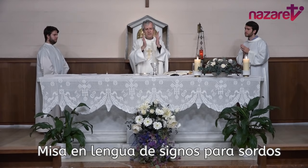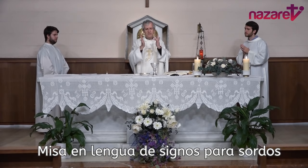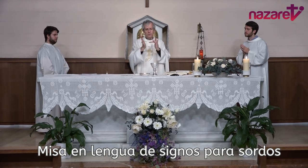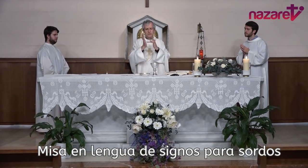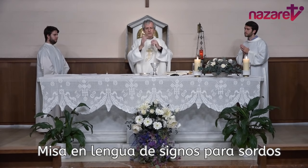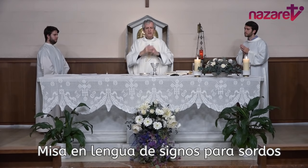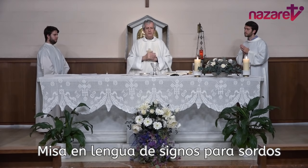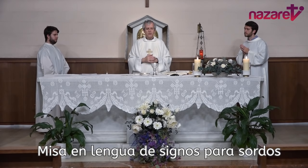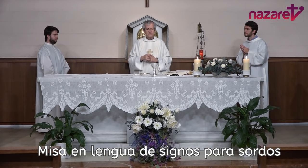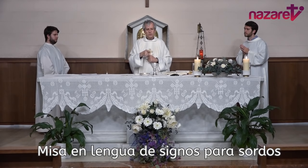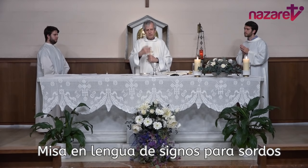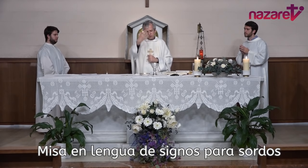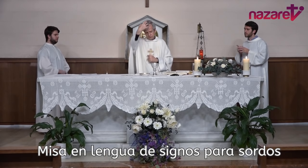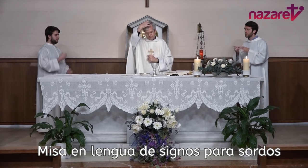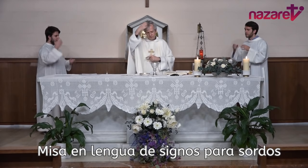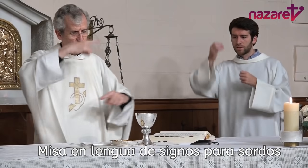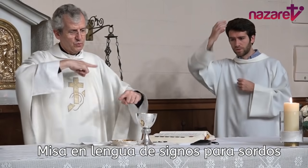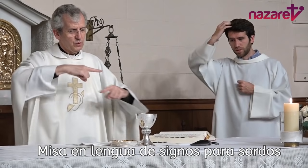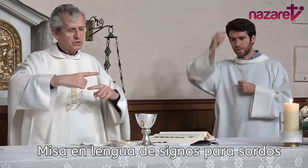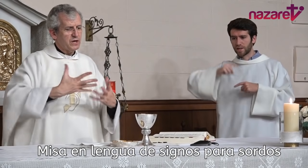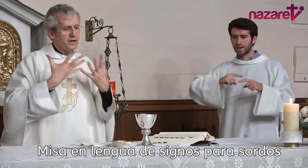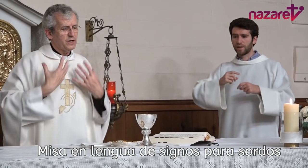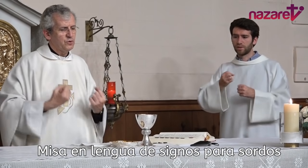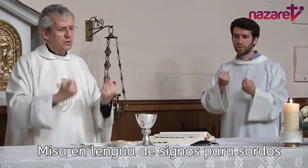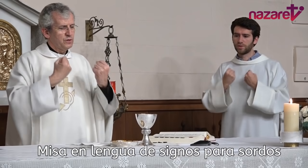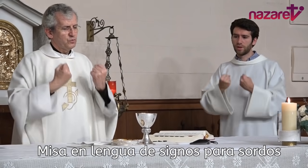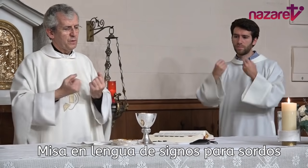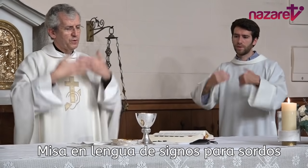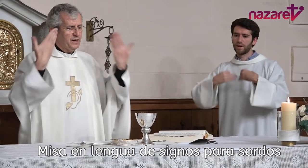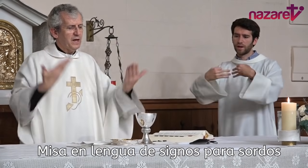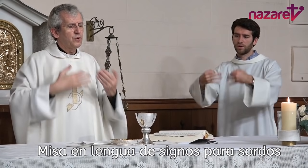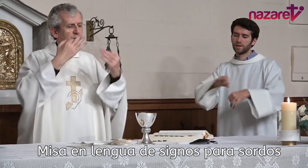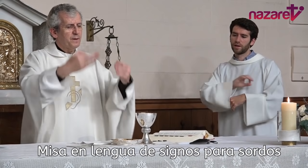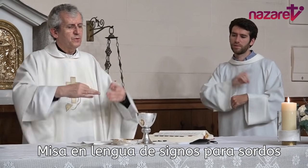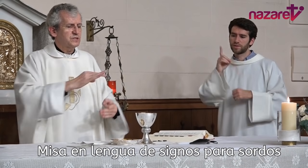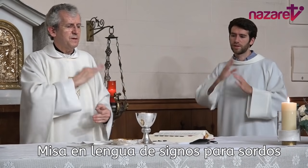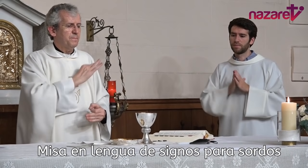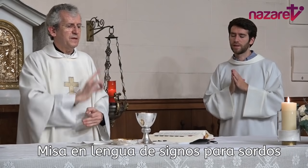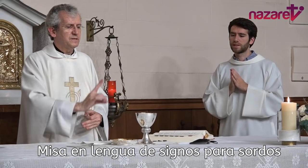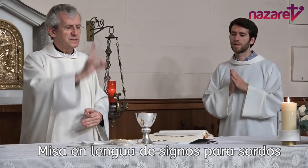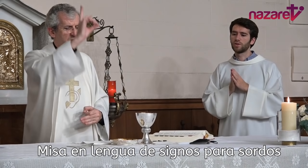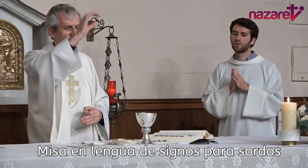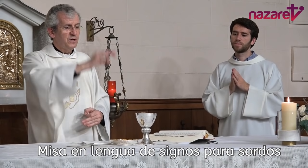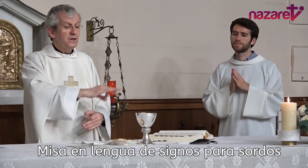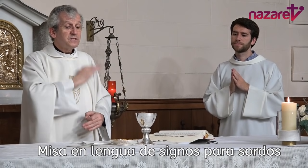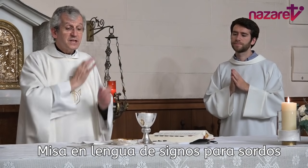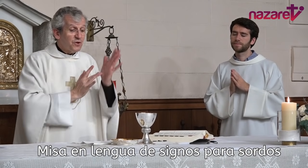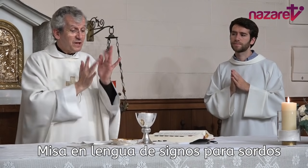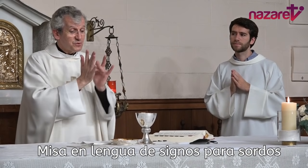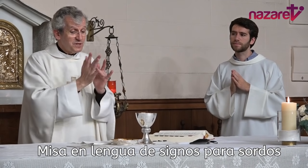de nuestro Salvador Jesucristo. Tuyo es el reino, tuyo el poder y la gloria por siempre, Señor. Señor